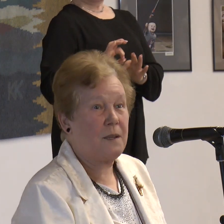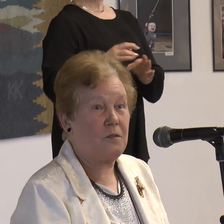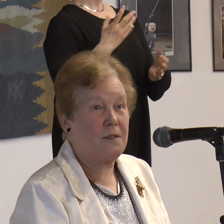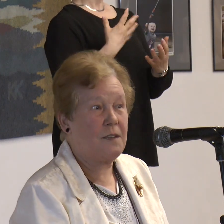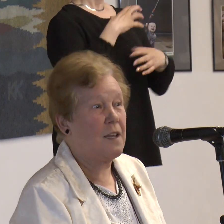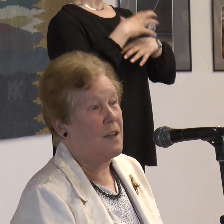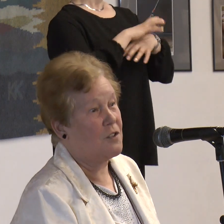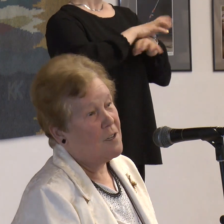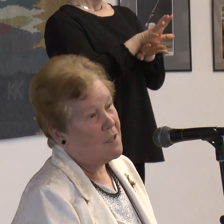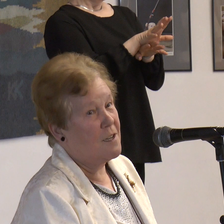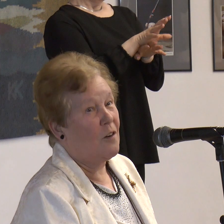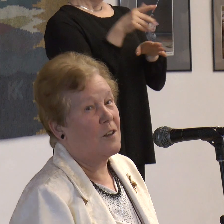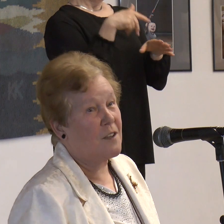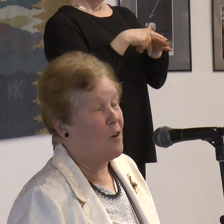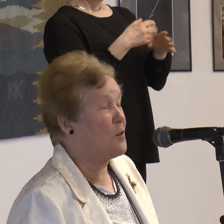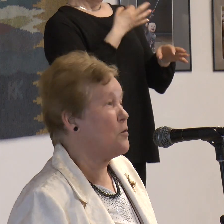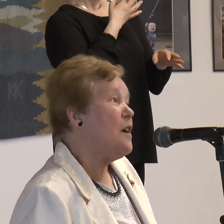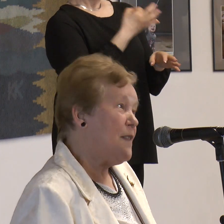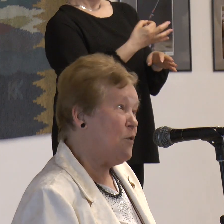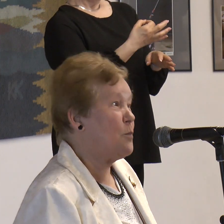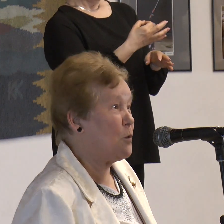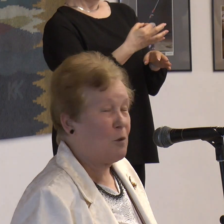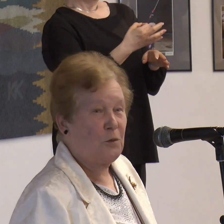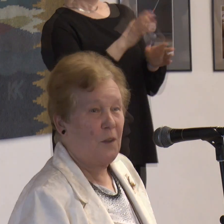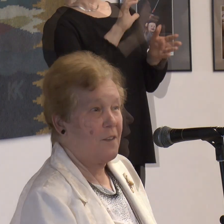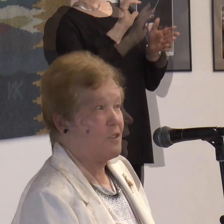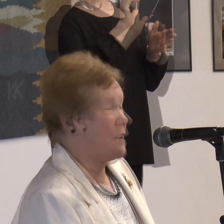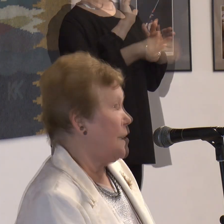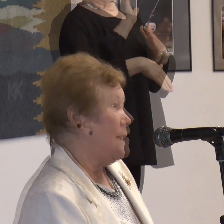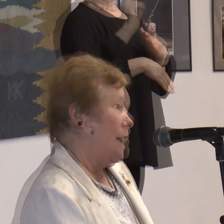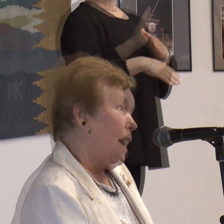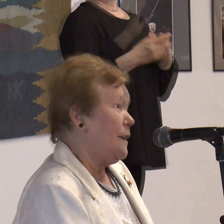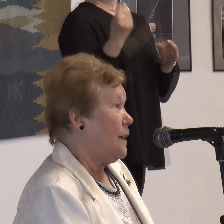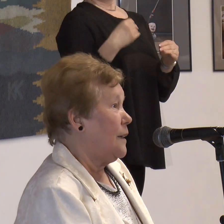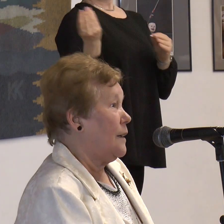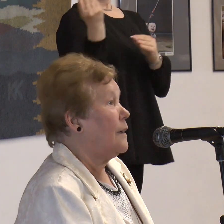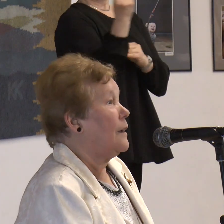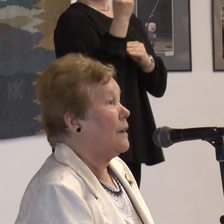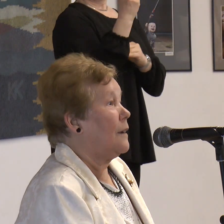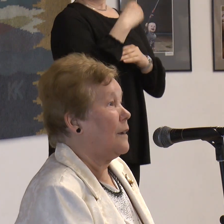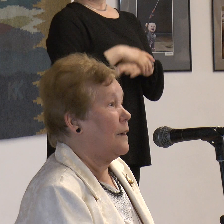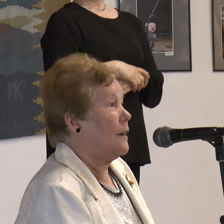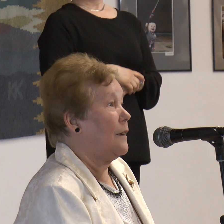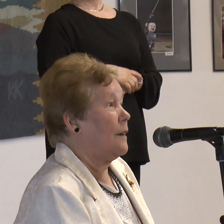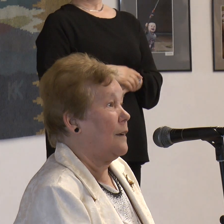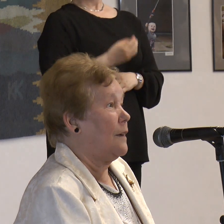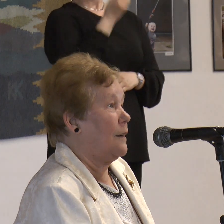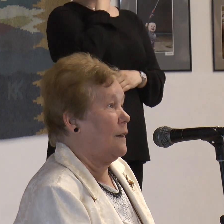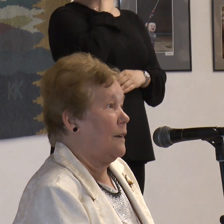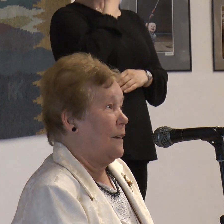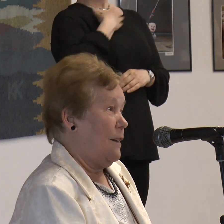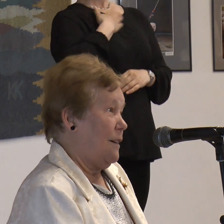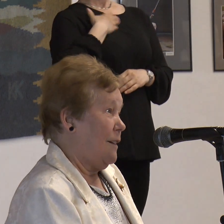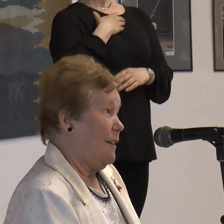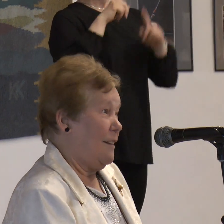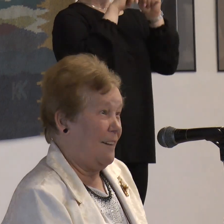vírus közbeszólt, és így azt kihagytuk, de most pótoltunk egy kicsit. Most hát neked is szeretnénk átadni egy emléklapot,